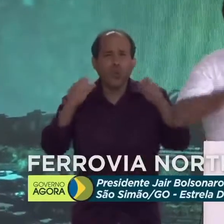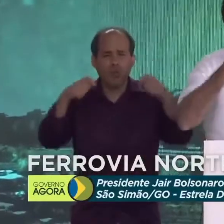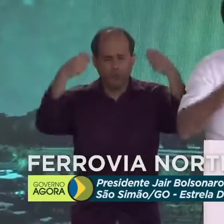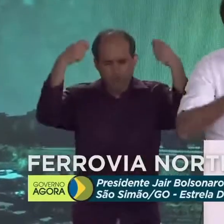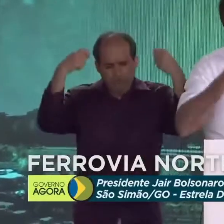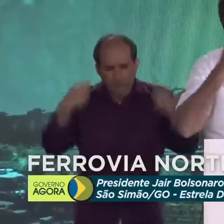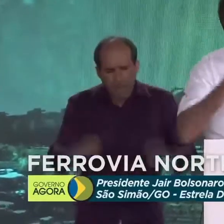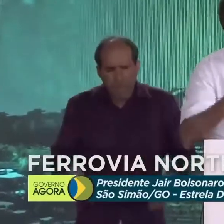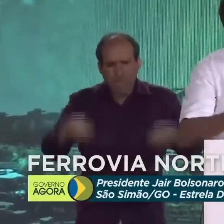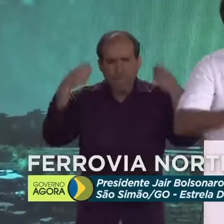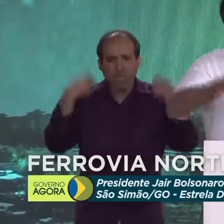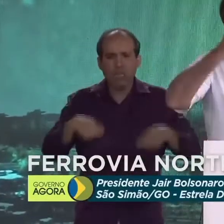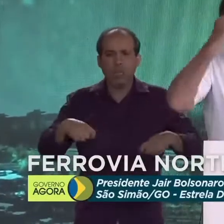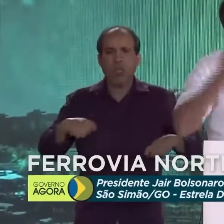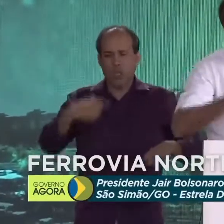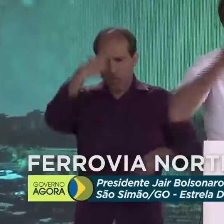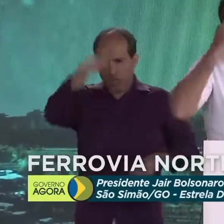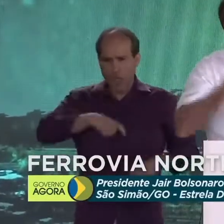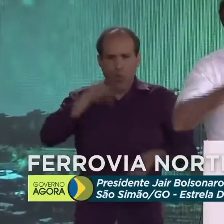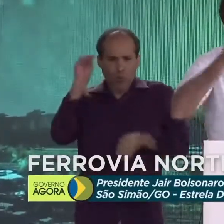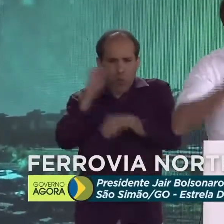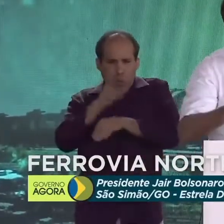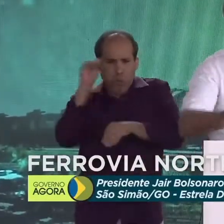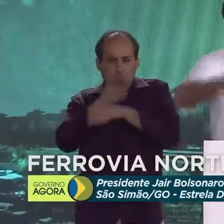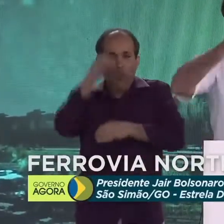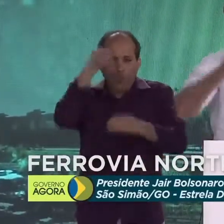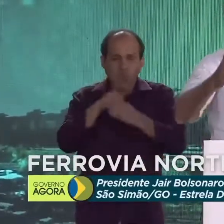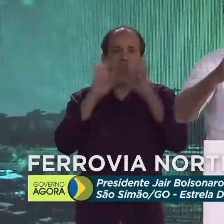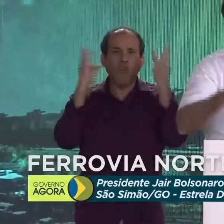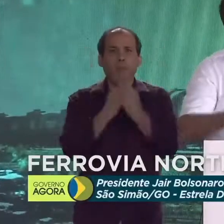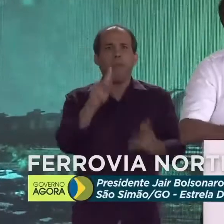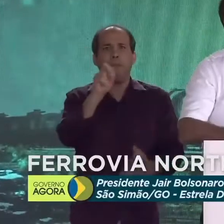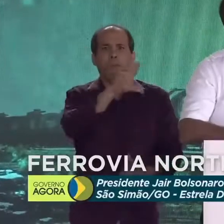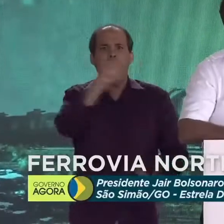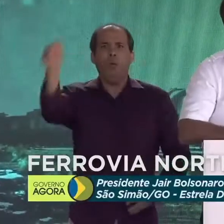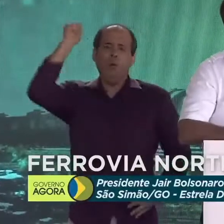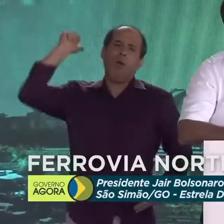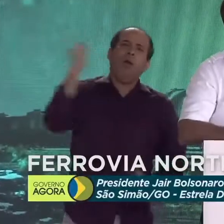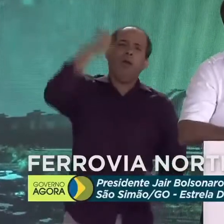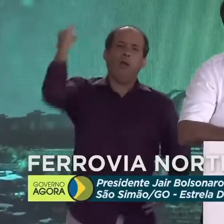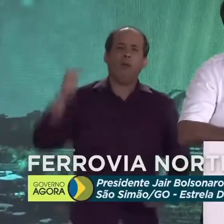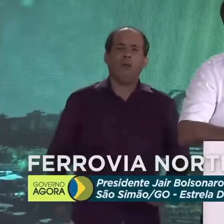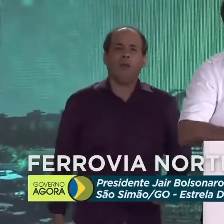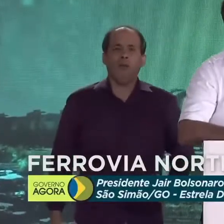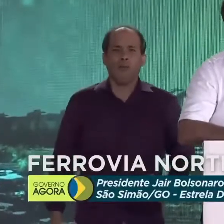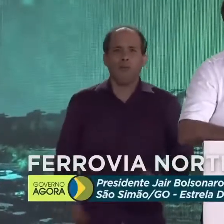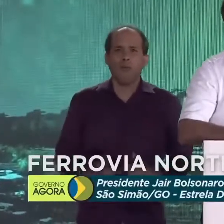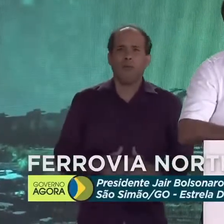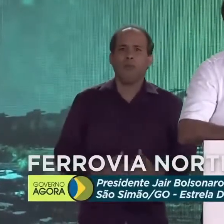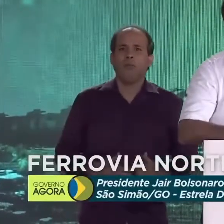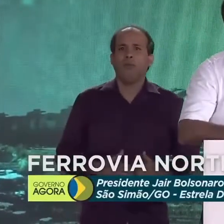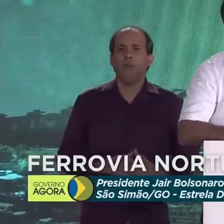necessária para o chefe de família levar o pão para dentro de casa. Porra!